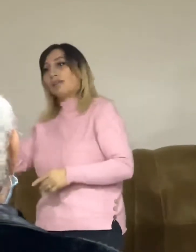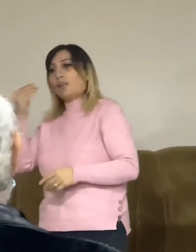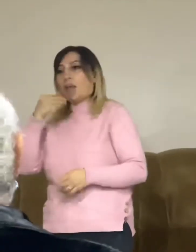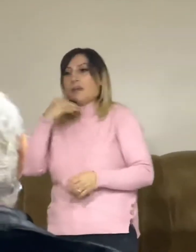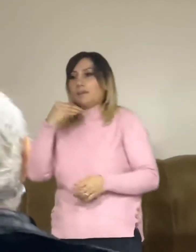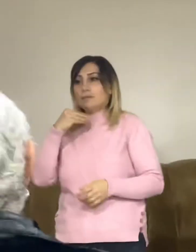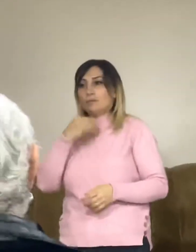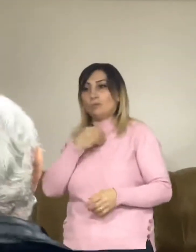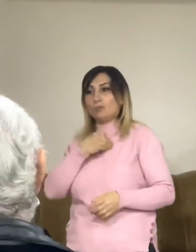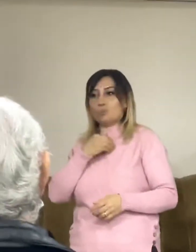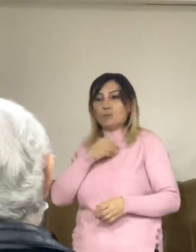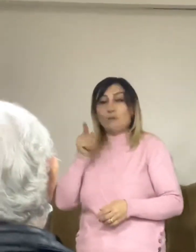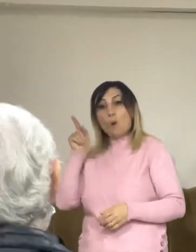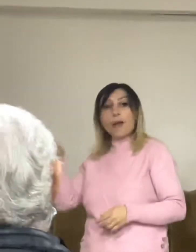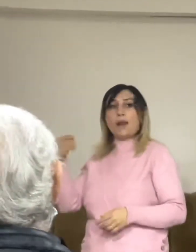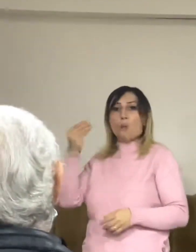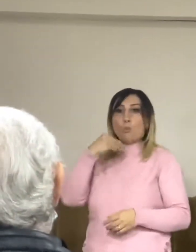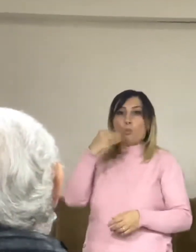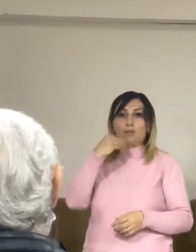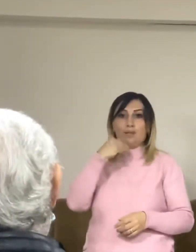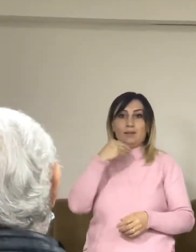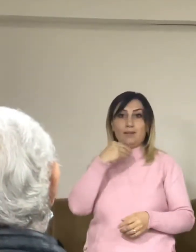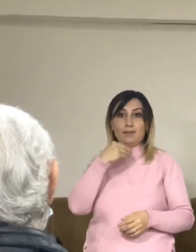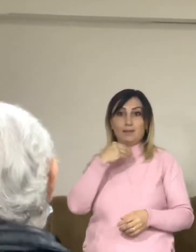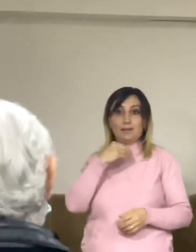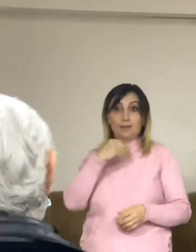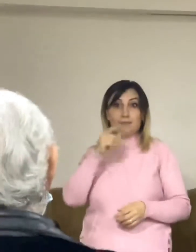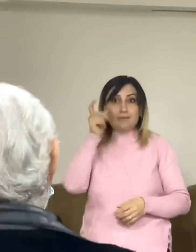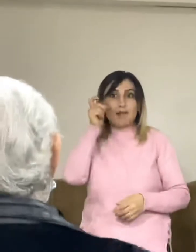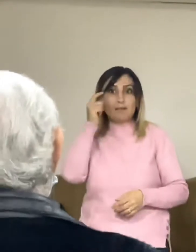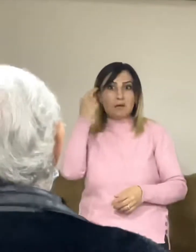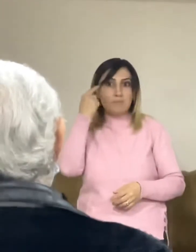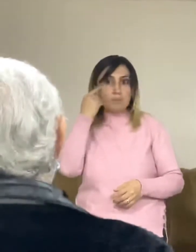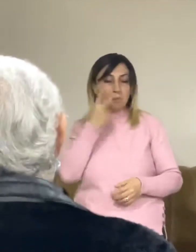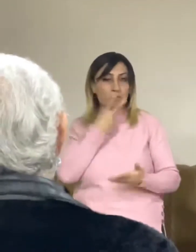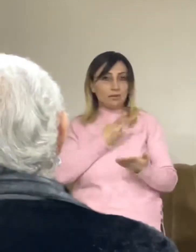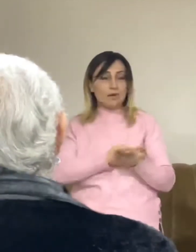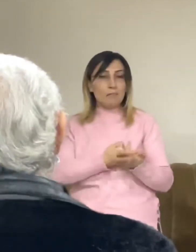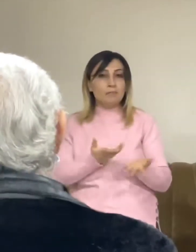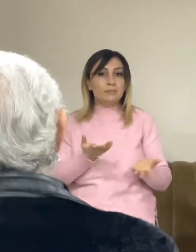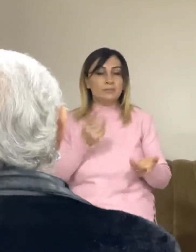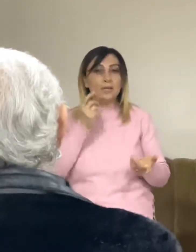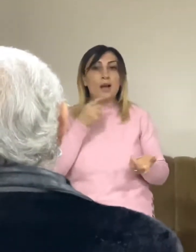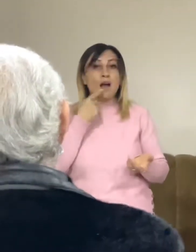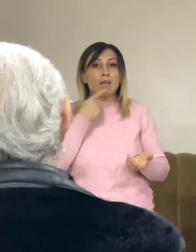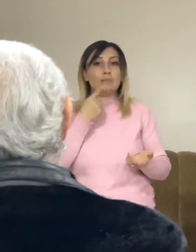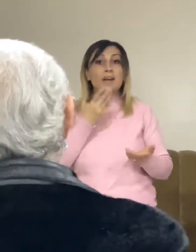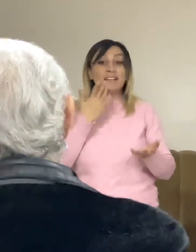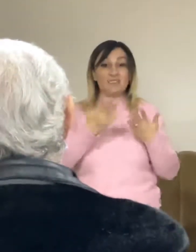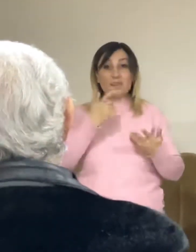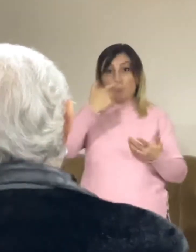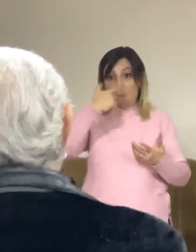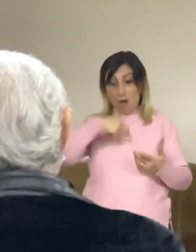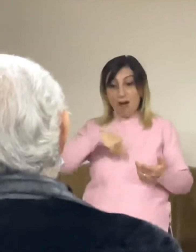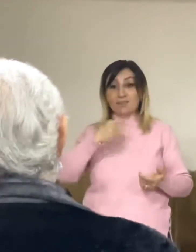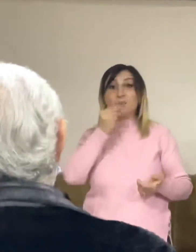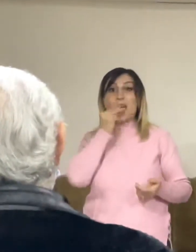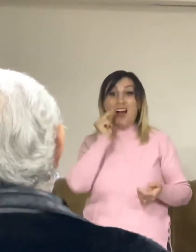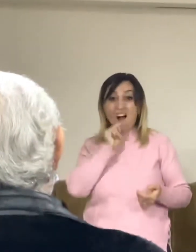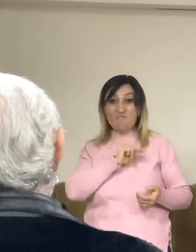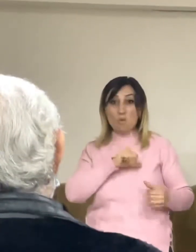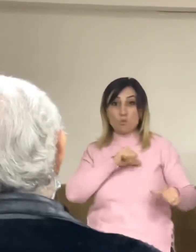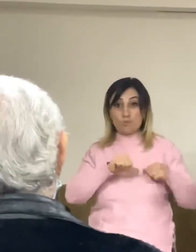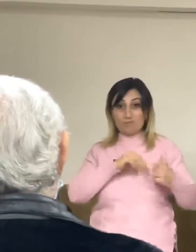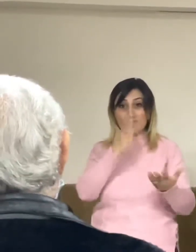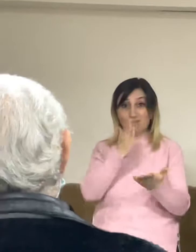Ինչու՞։ Սատանայի մտքերի տրամաբանությունը տեսեք, որ երբ որ մարդը այդ մեղավոր վիճակով ուտեր կենաց